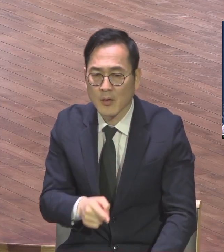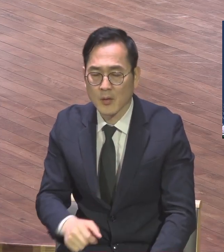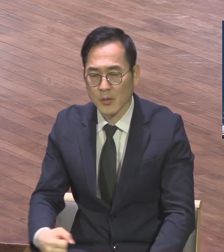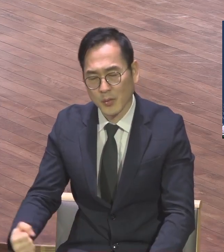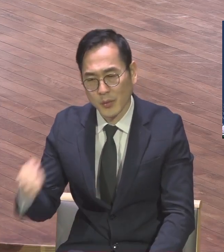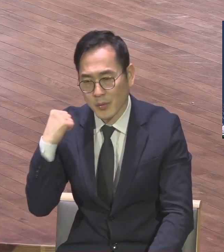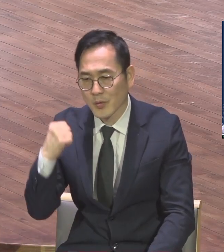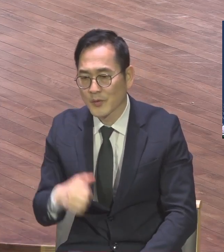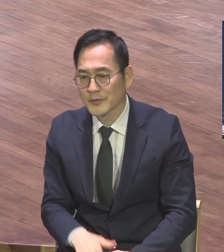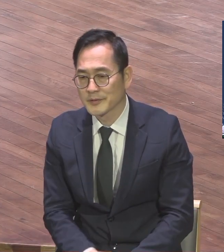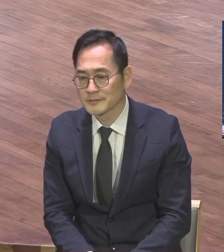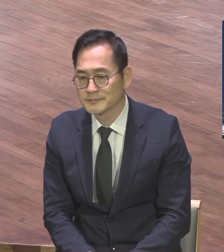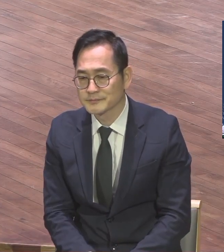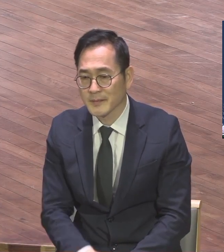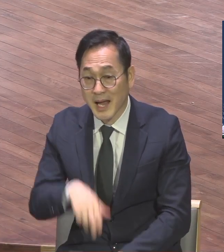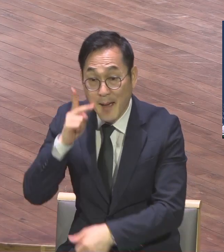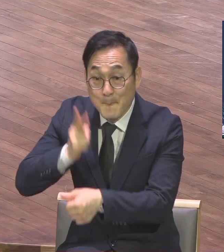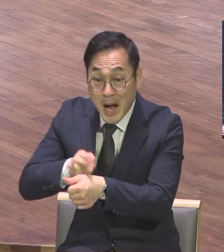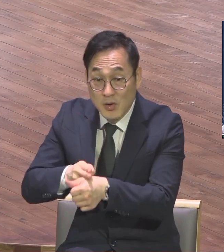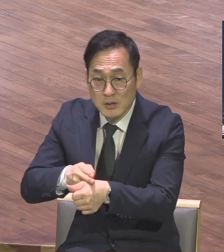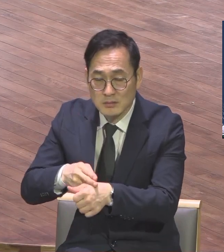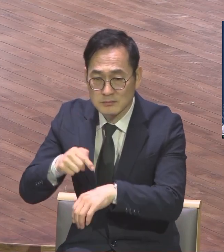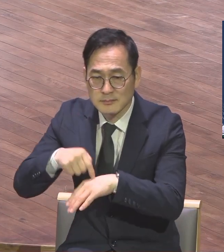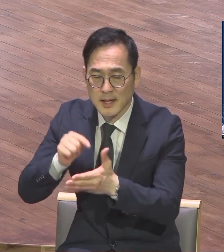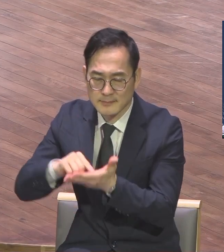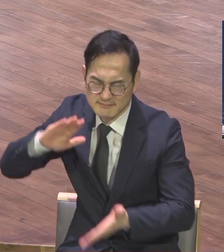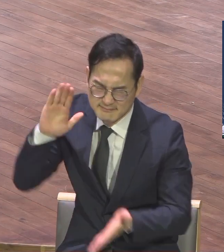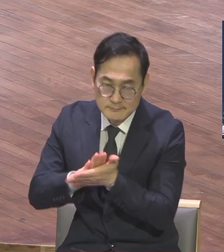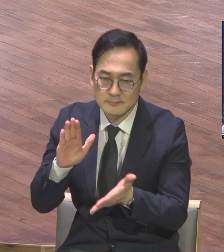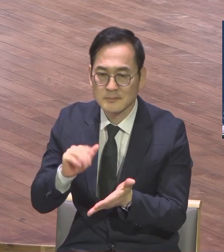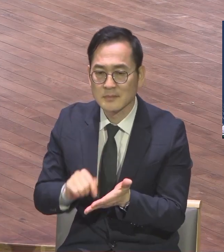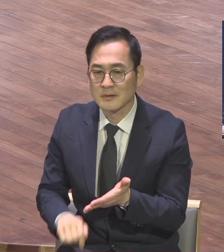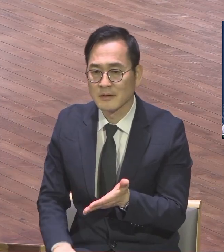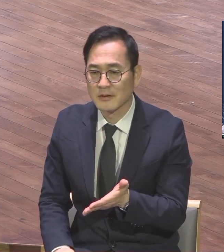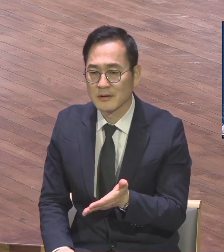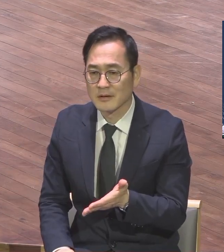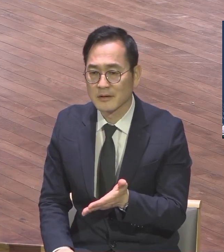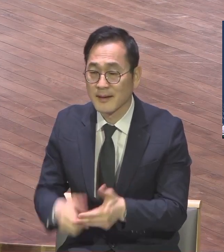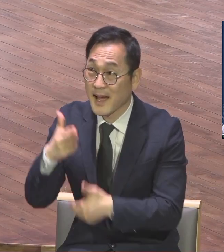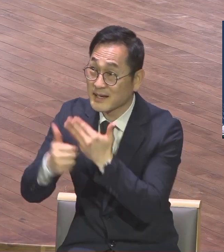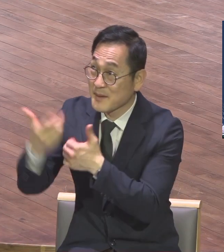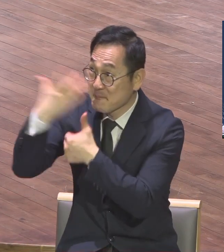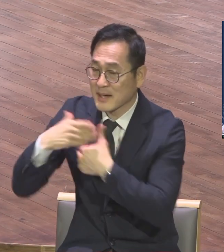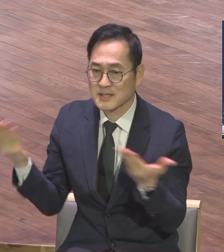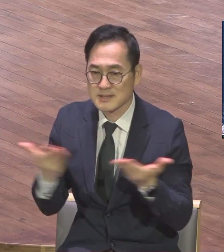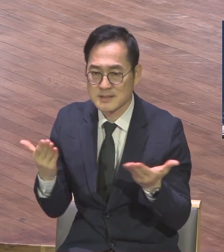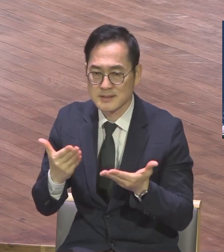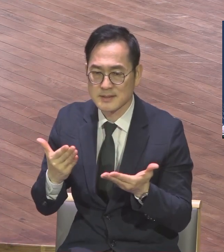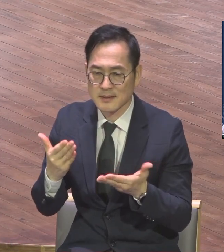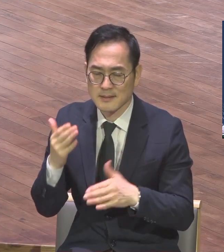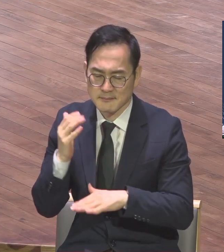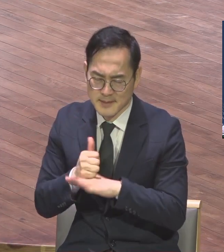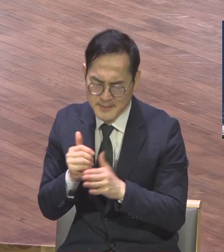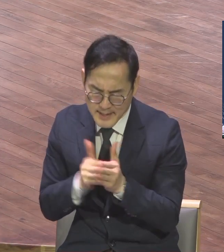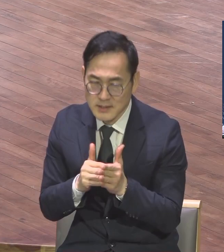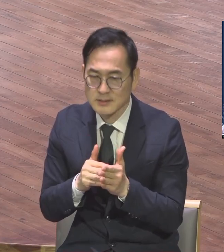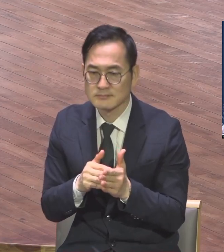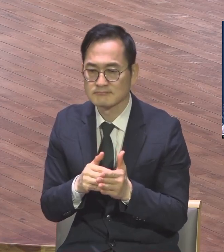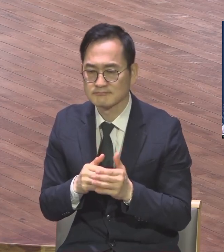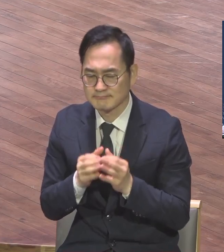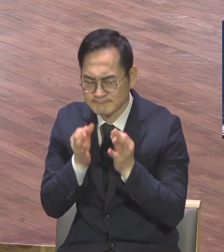우리는 사도 바울의 불타는 사명감을 발견하게 됩니다. 바울은 선교